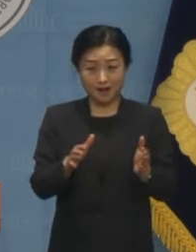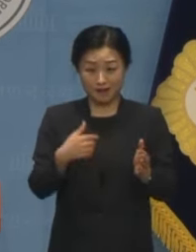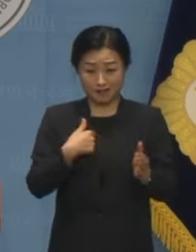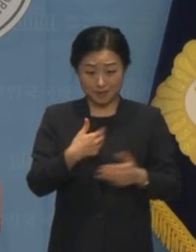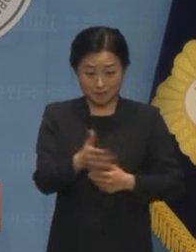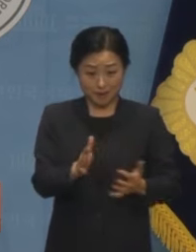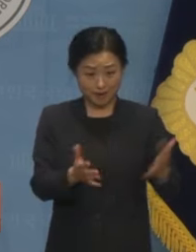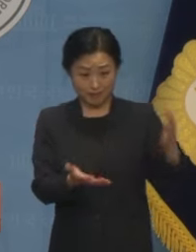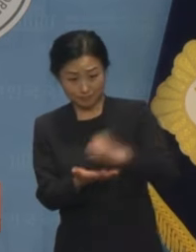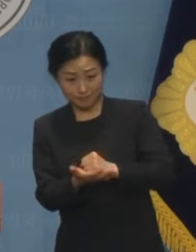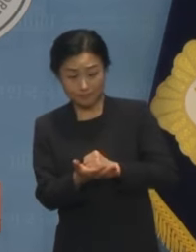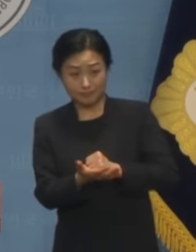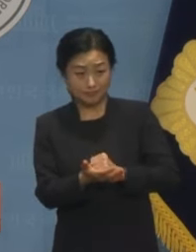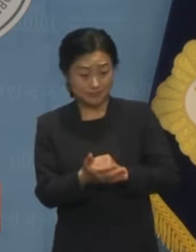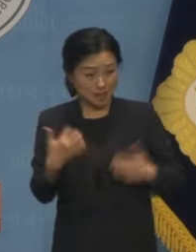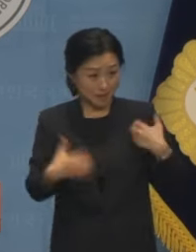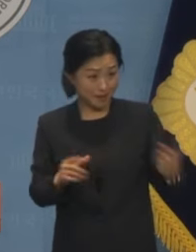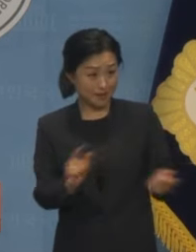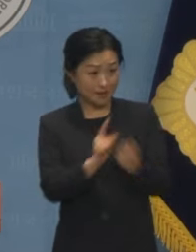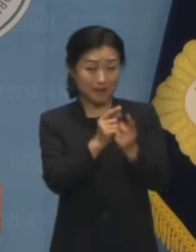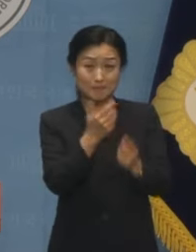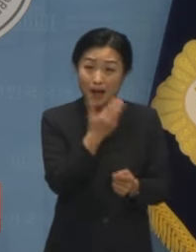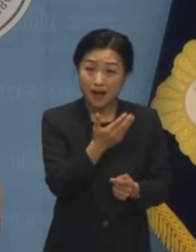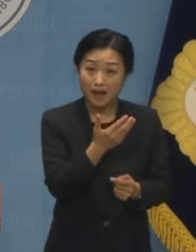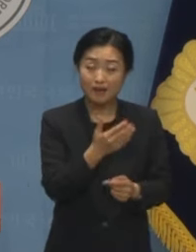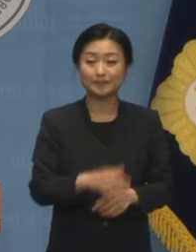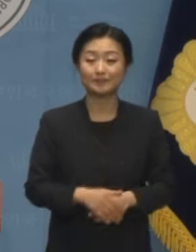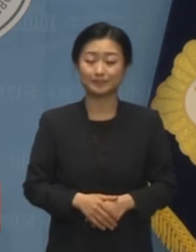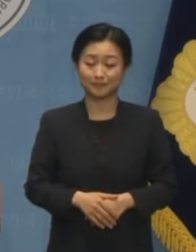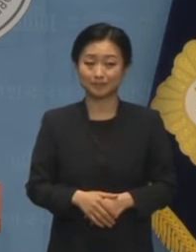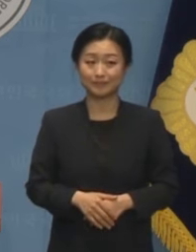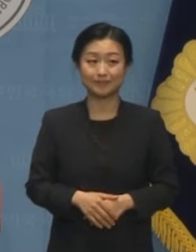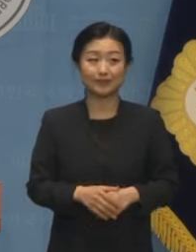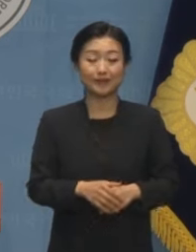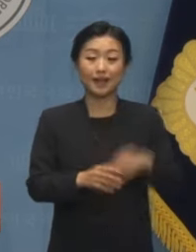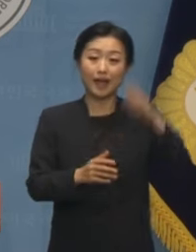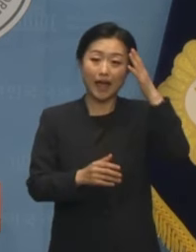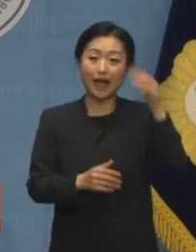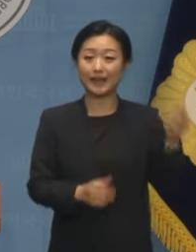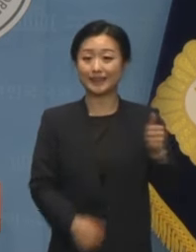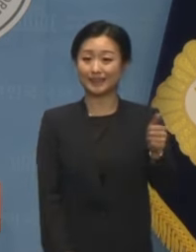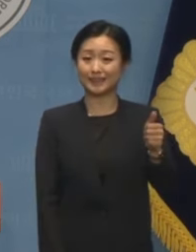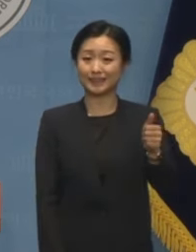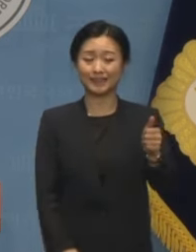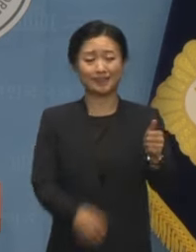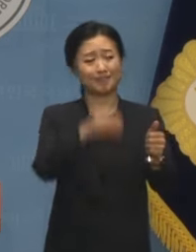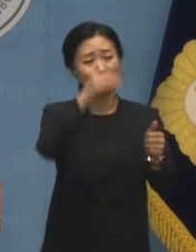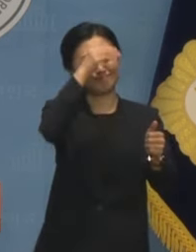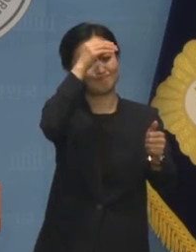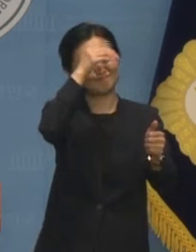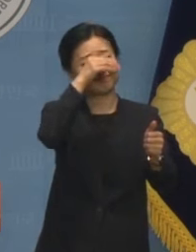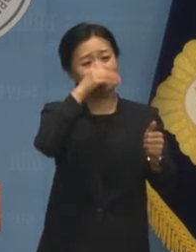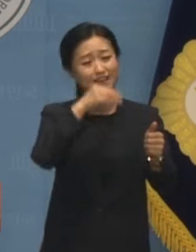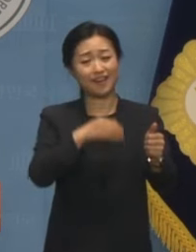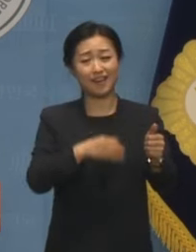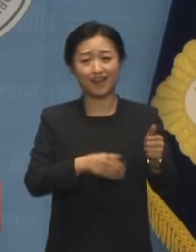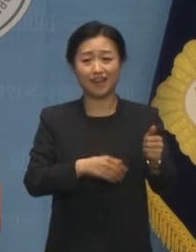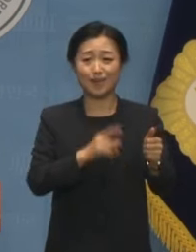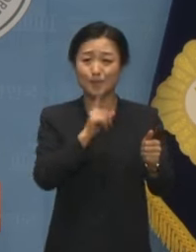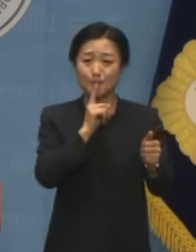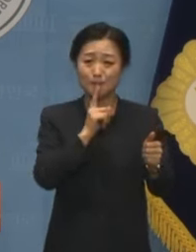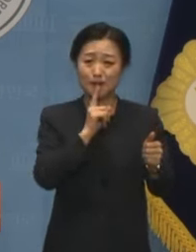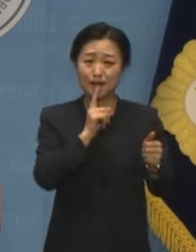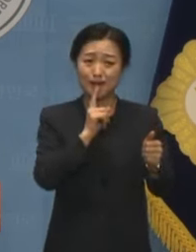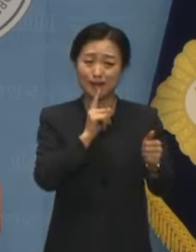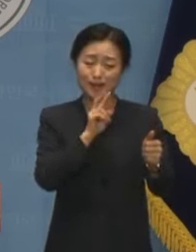인사하는가 라는 제목으로 논평 이어서 하겠습니다. 한동훈 국민의힘 대표는 참 뻔뻔합니다. 한 입으로